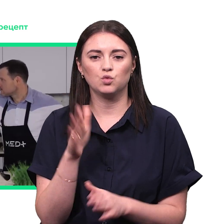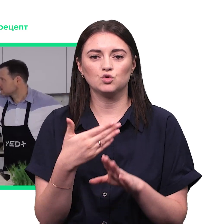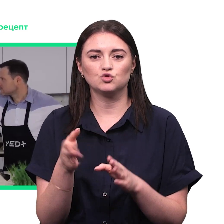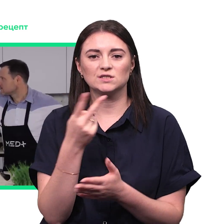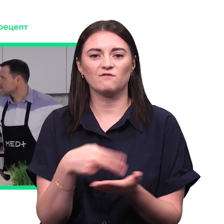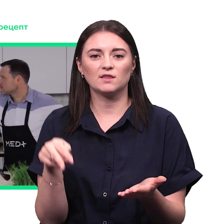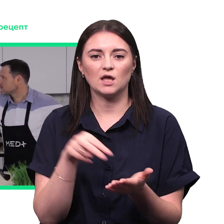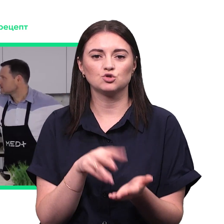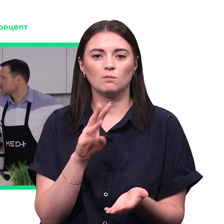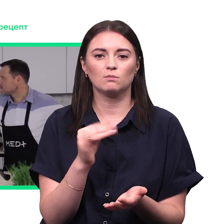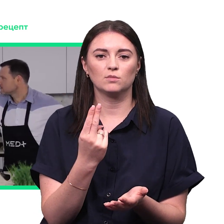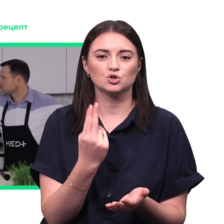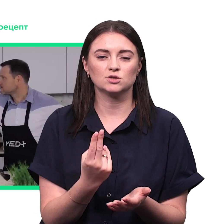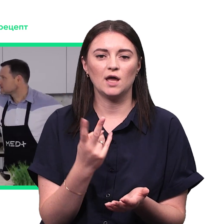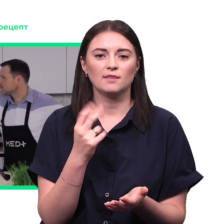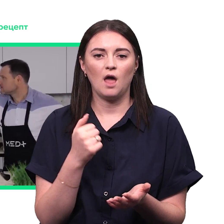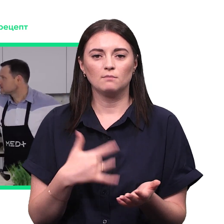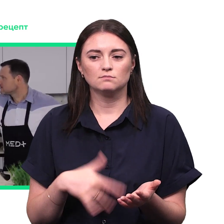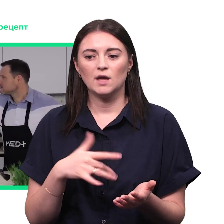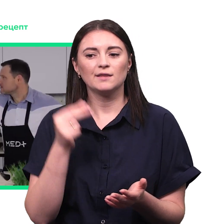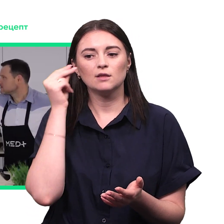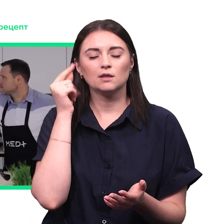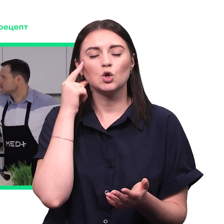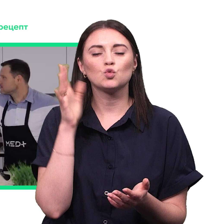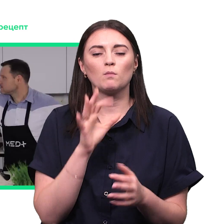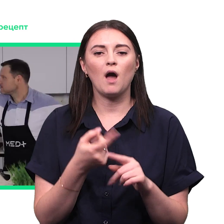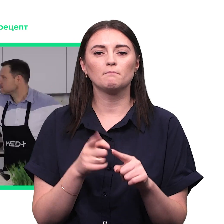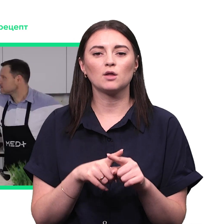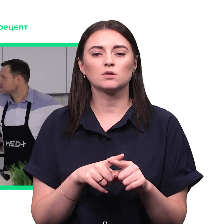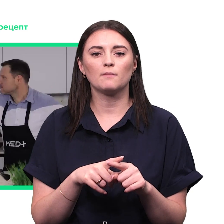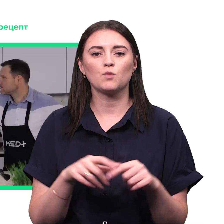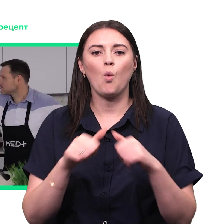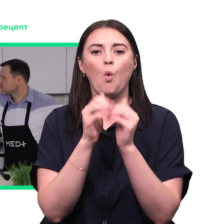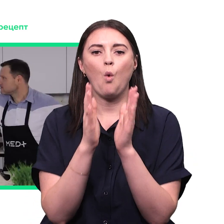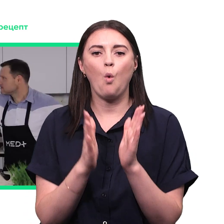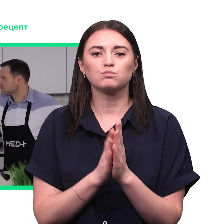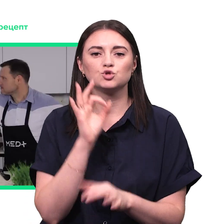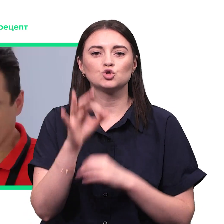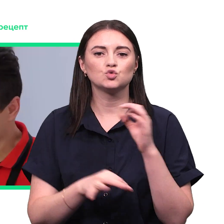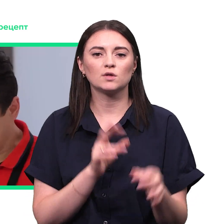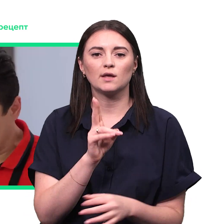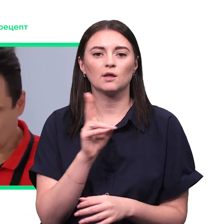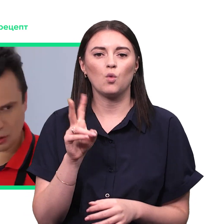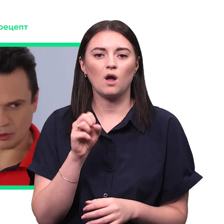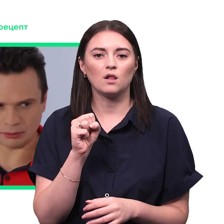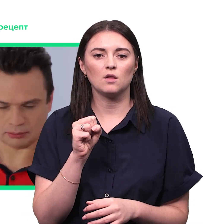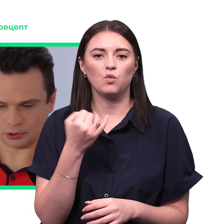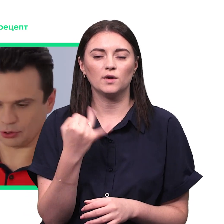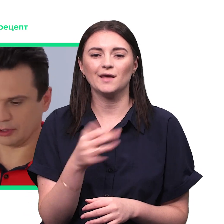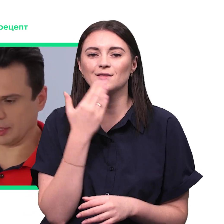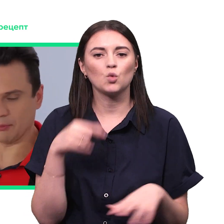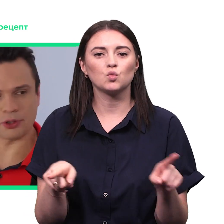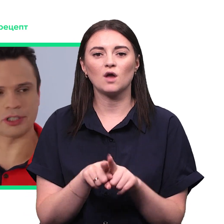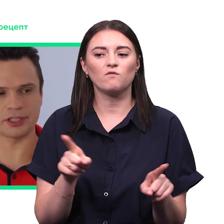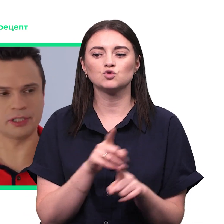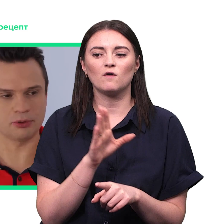восстановление мышц, частично на метаболизм. Не думайте об этом. Играет роль общий суточный калораж. Нету такого, что